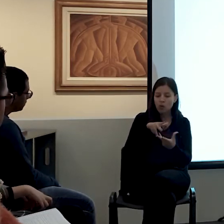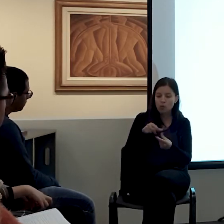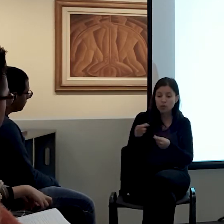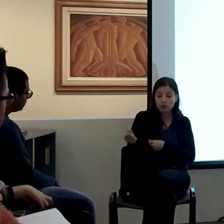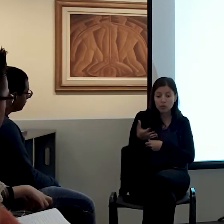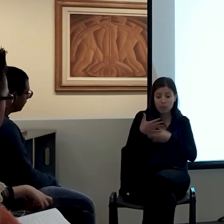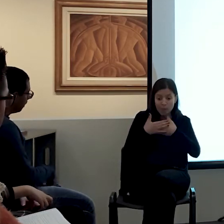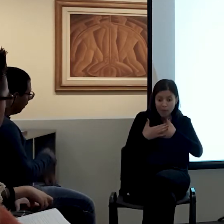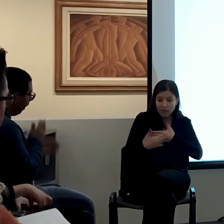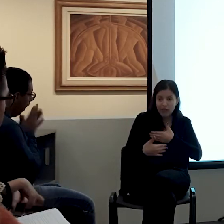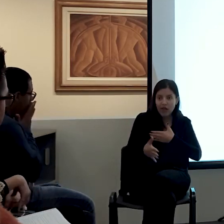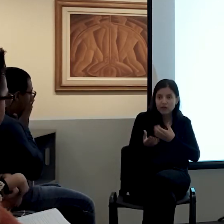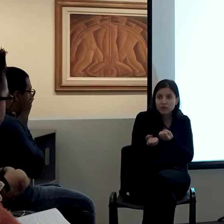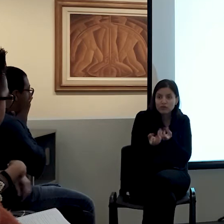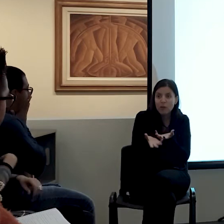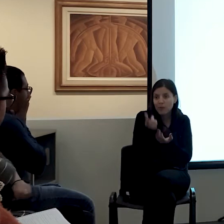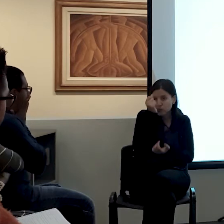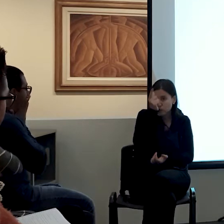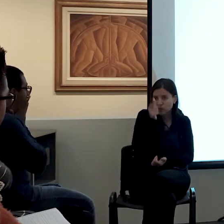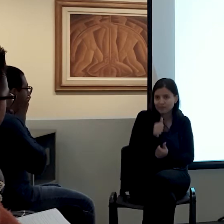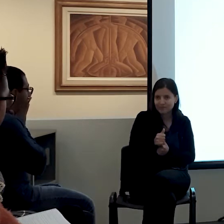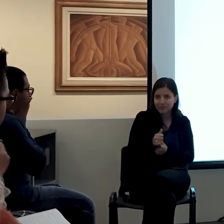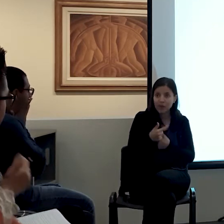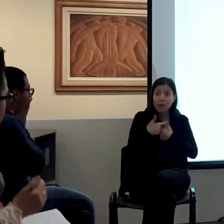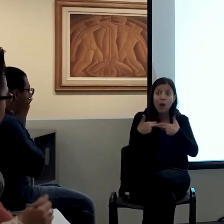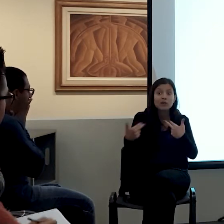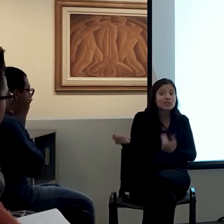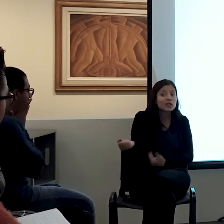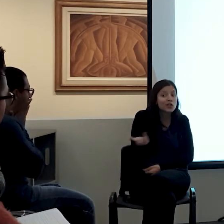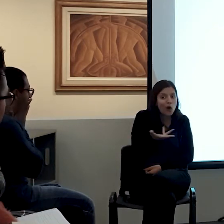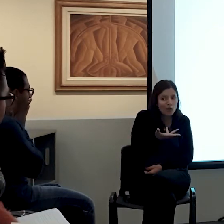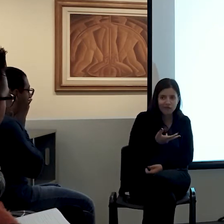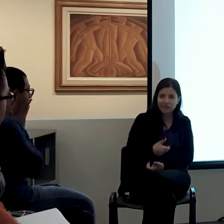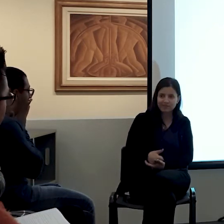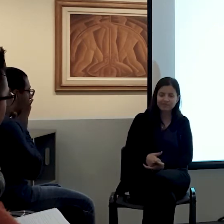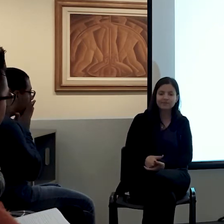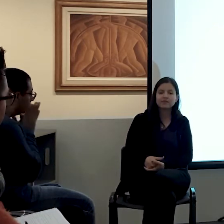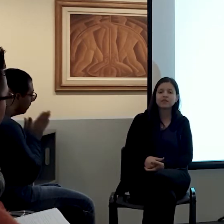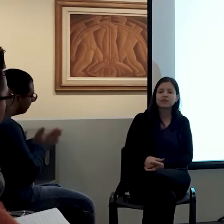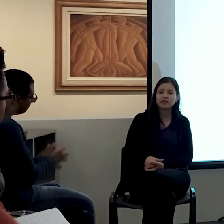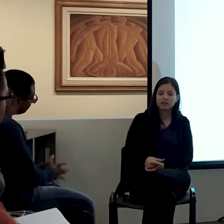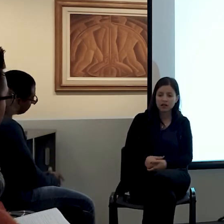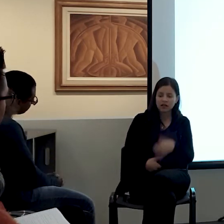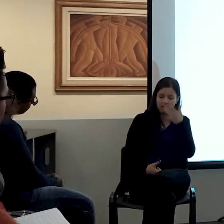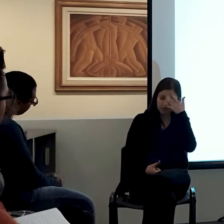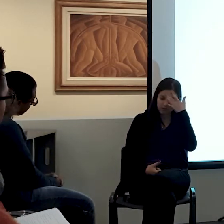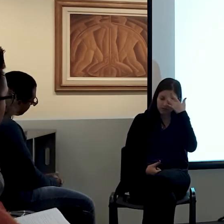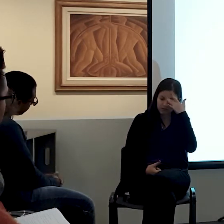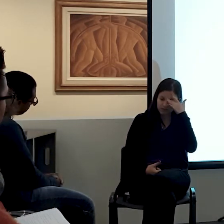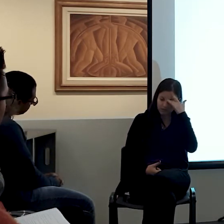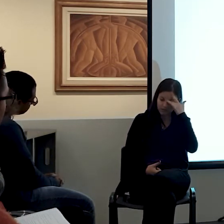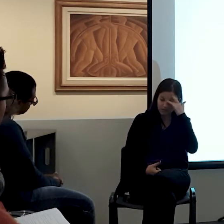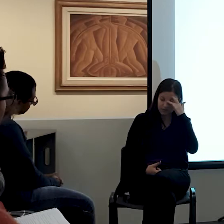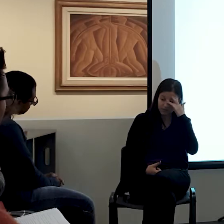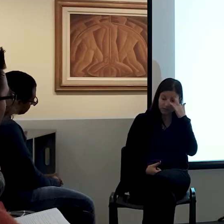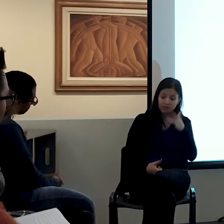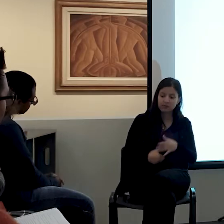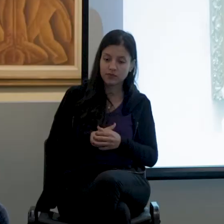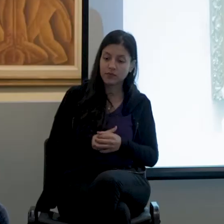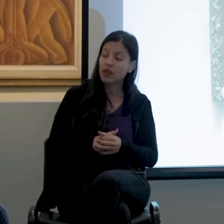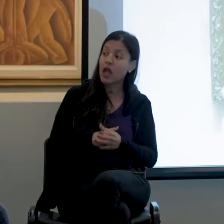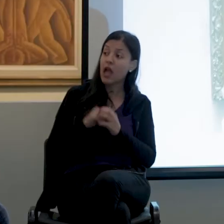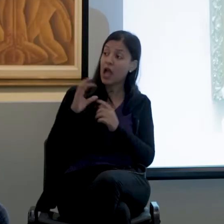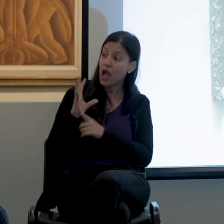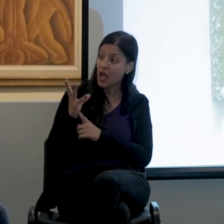quer o novo, né? Dentro do qual a arte, os artistas e